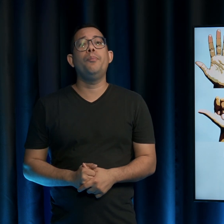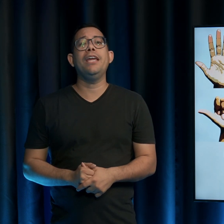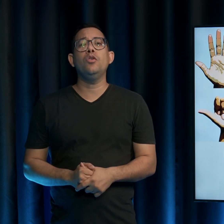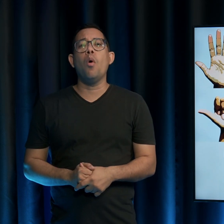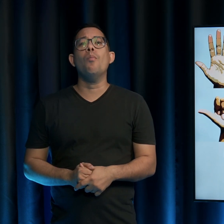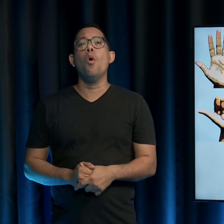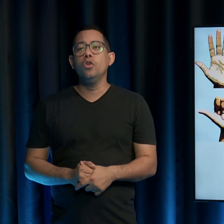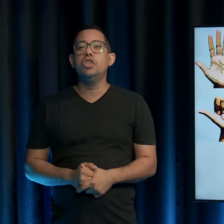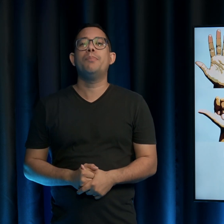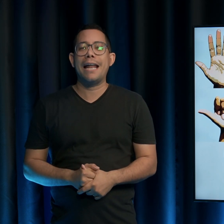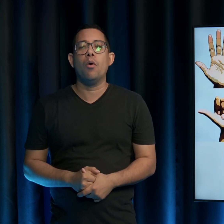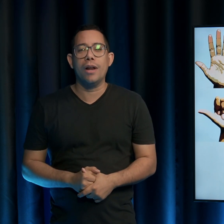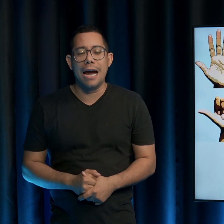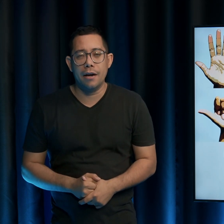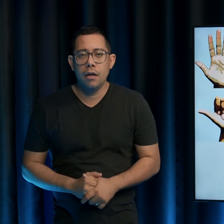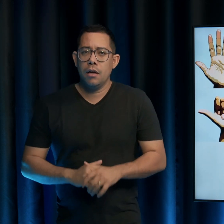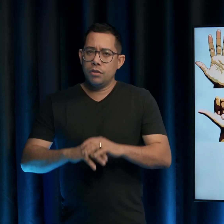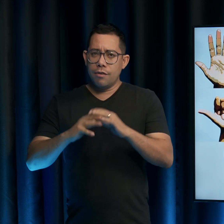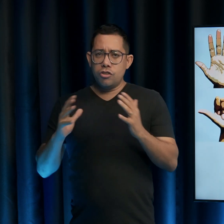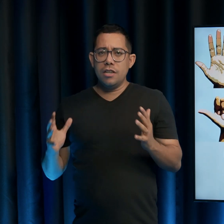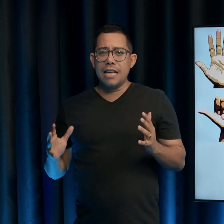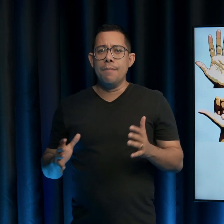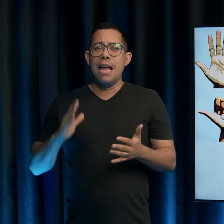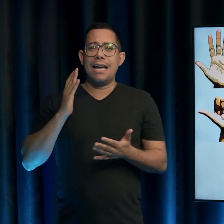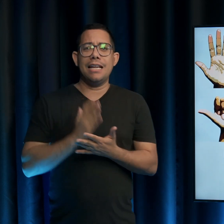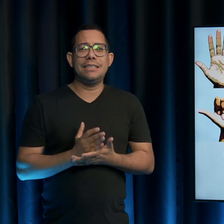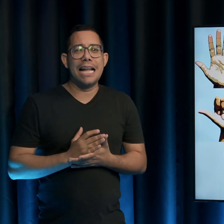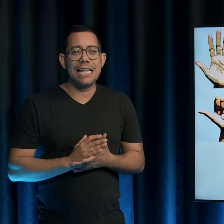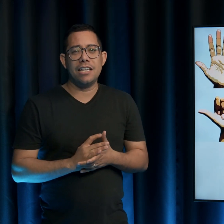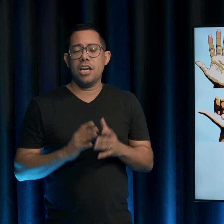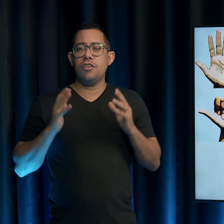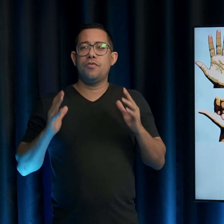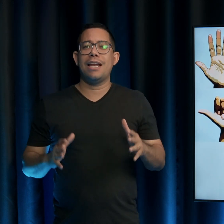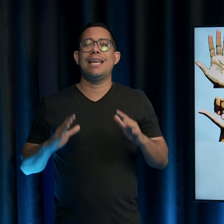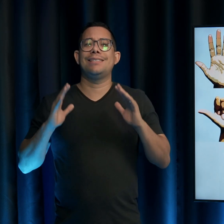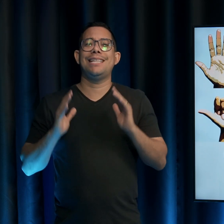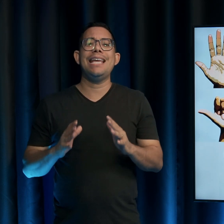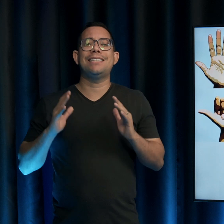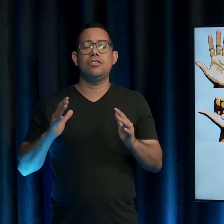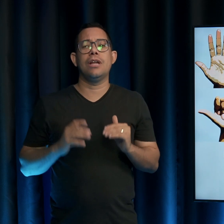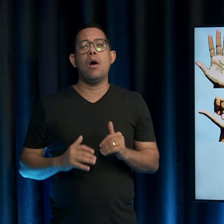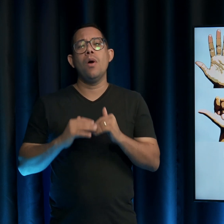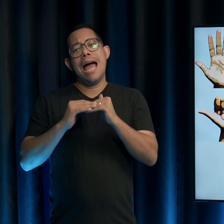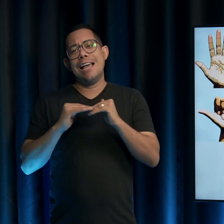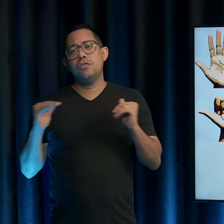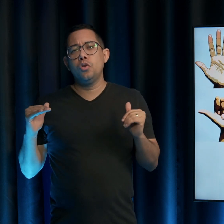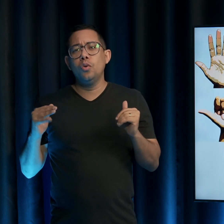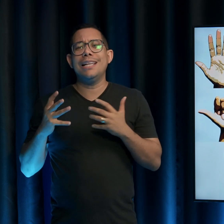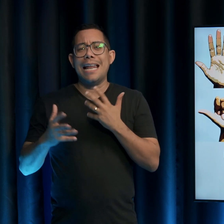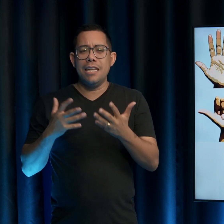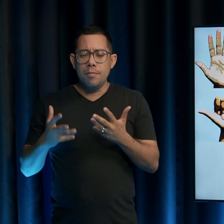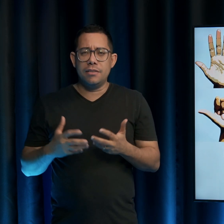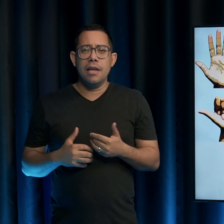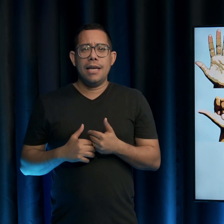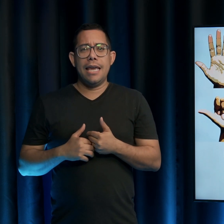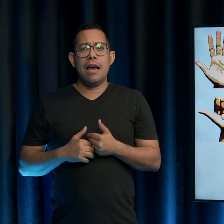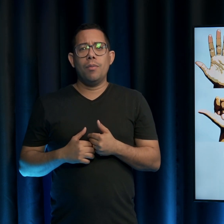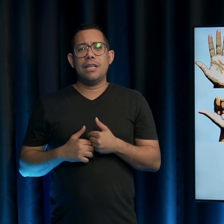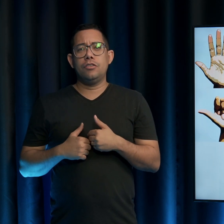subindo ao monte para orar? Você vai utilizar aquela estratégia que a gente fala que é sensacional, a estrutura da Libras, que é uma das